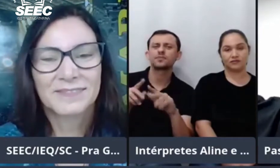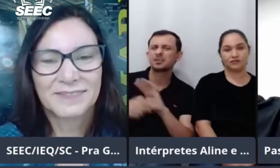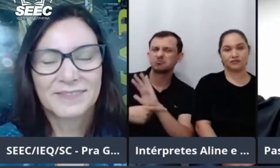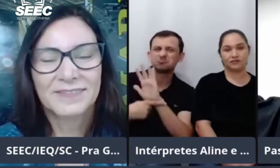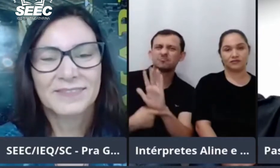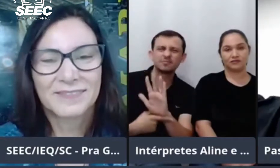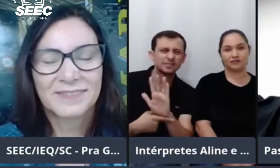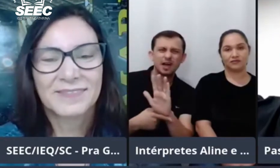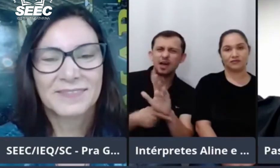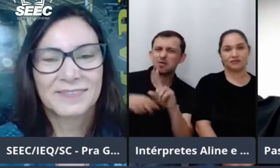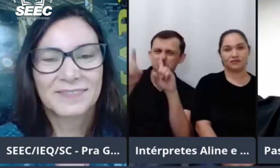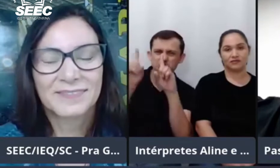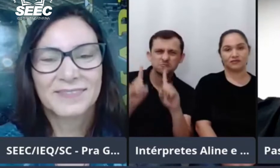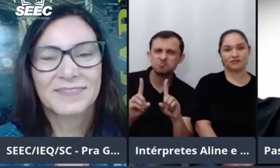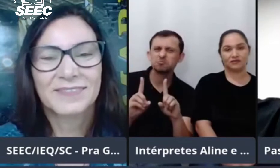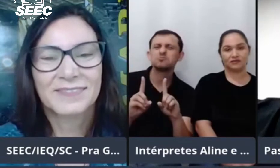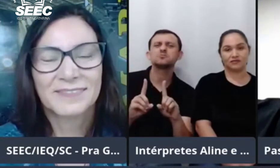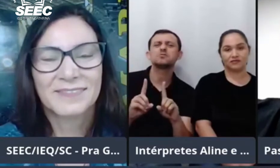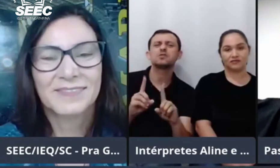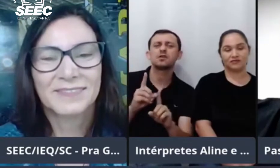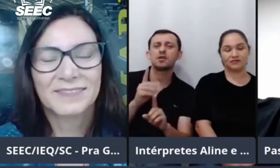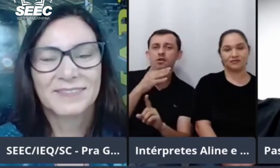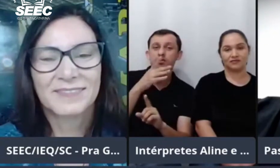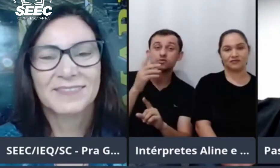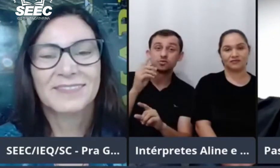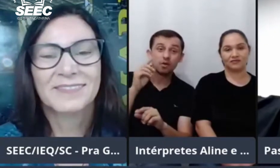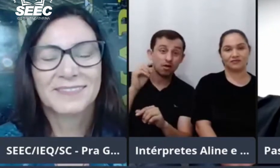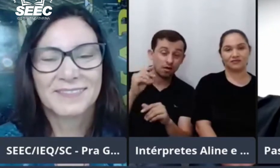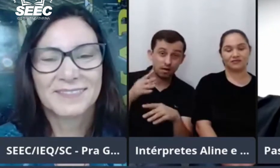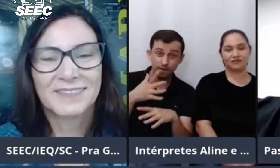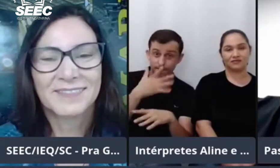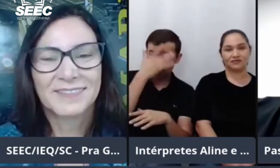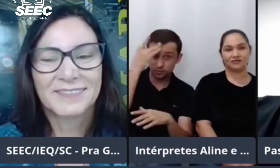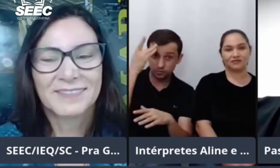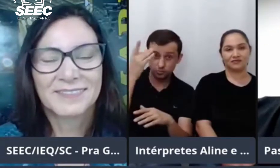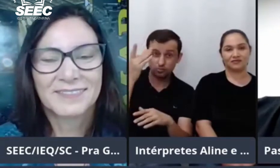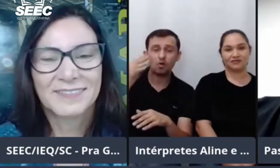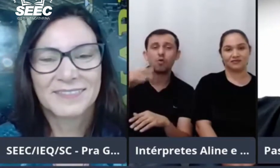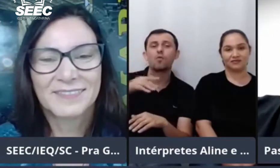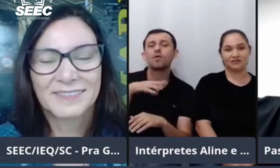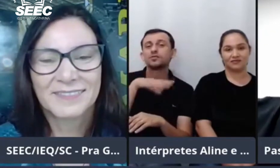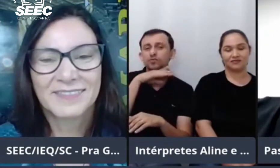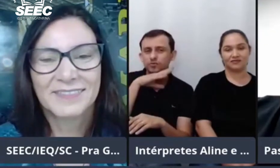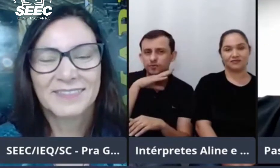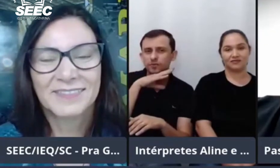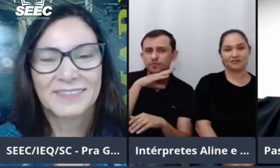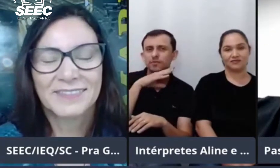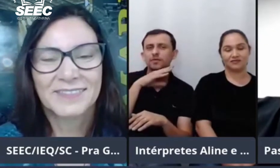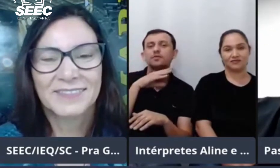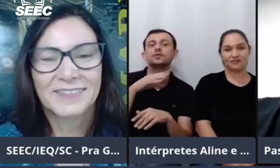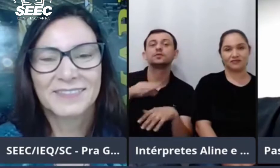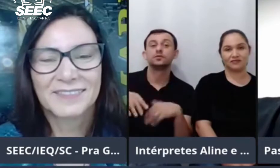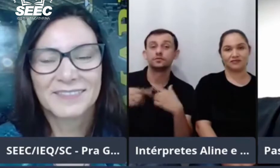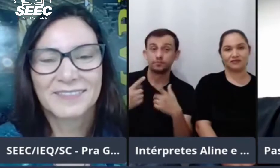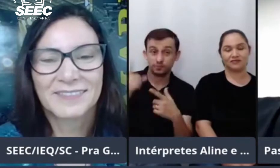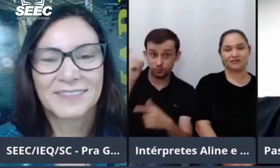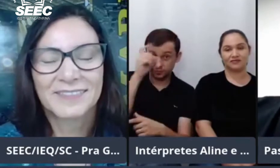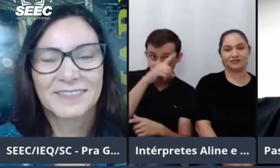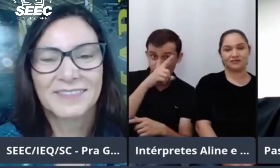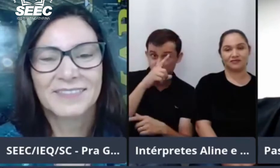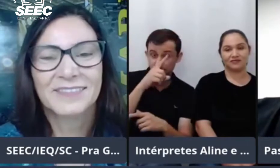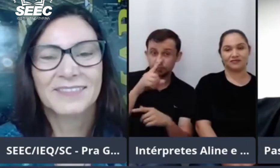né? Eu sempre costumo falar em alguns cultos que todos nós que vivemos uma vida com Cristo e encontramos nele a nossa